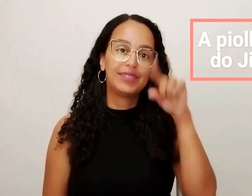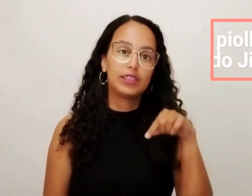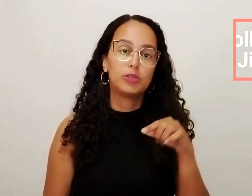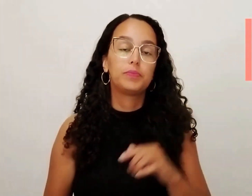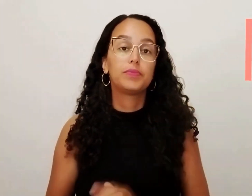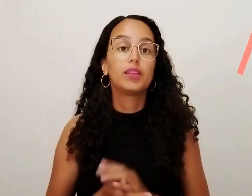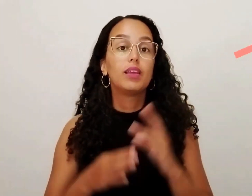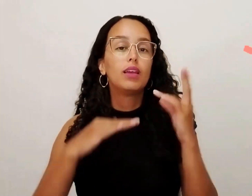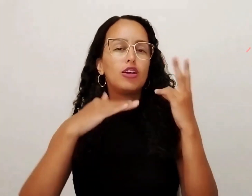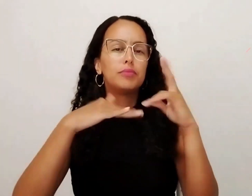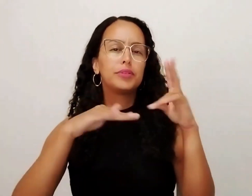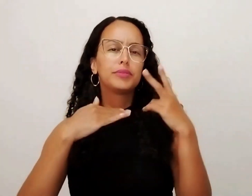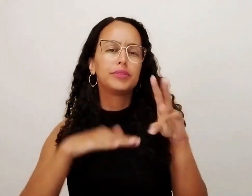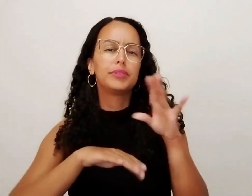namorada.